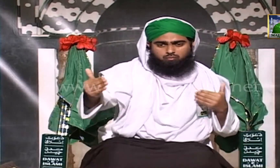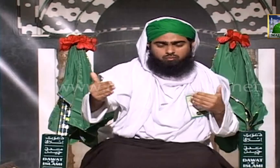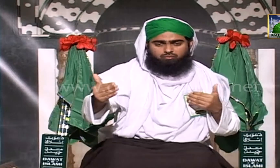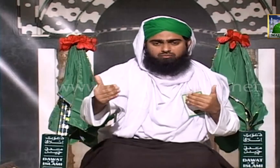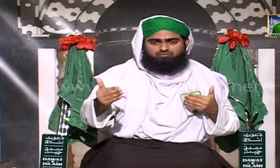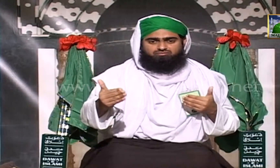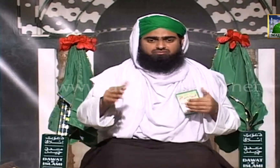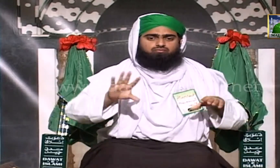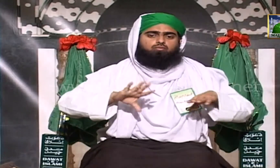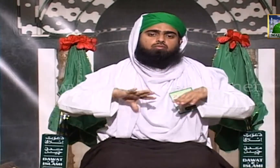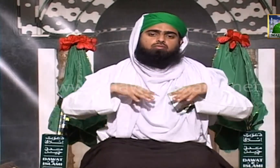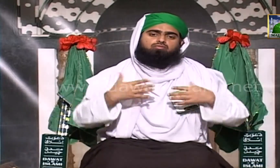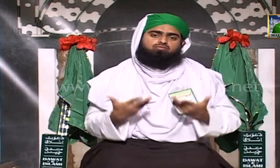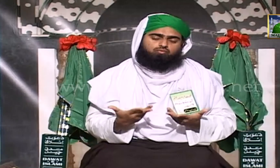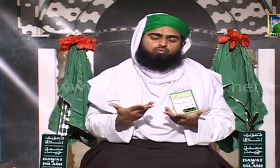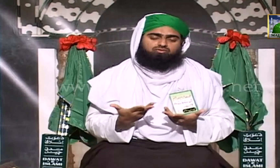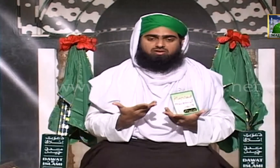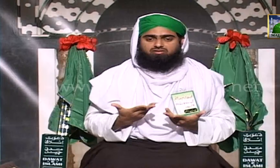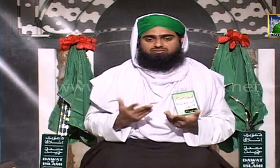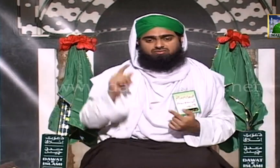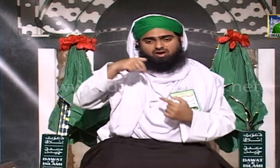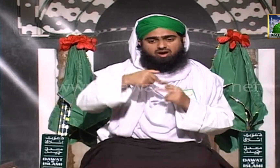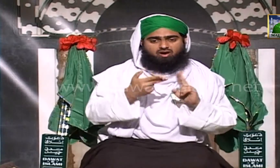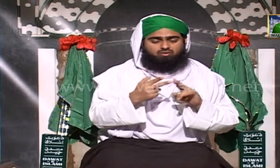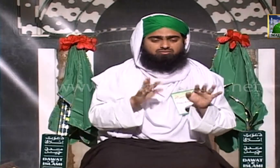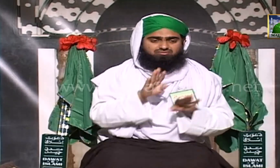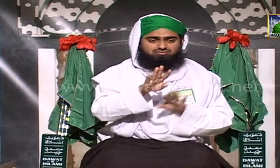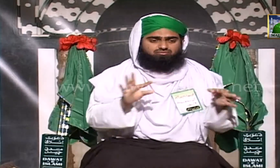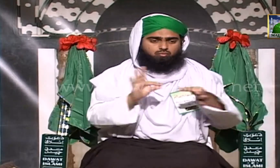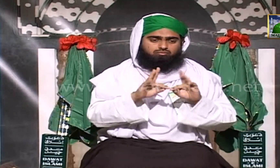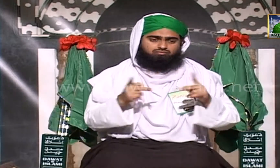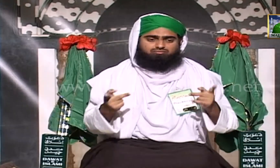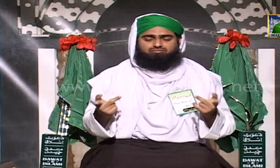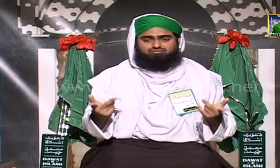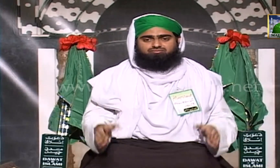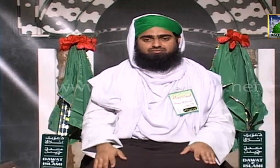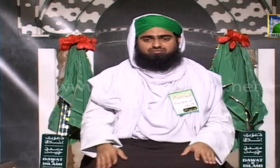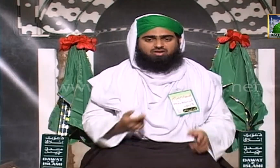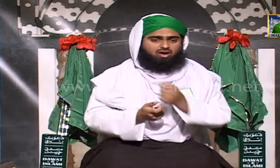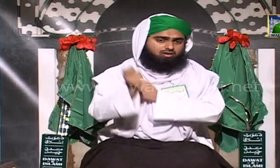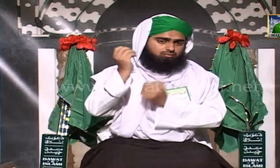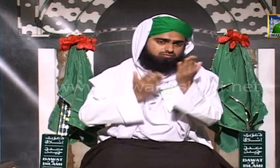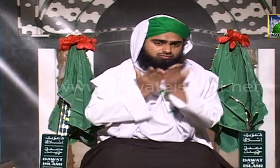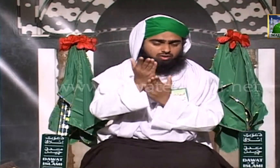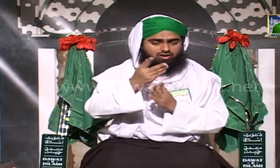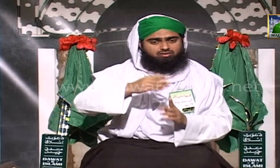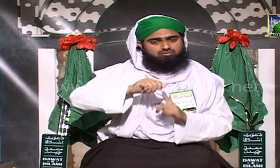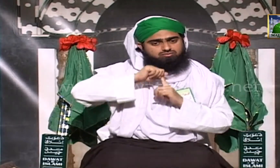صحبت سے دوری آپ کو اولیاء کرام کے قدموں سے دور نہ کر دے. مدنی قافلوں میں ضرور بھی